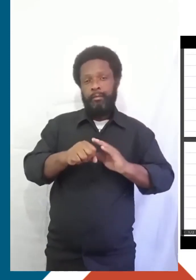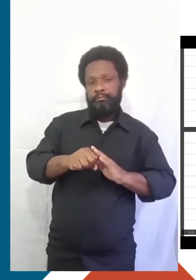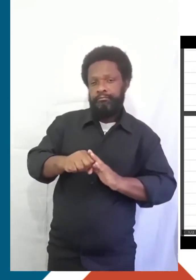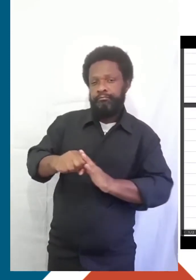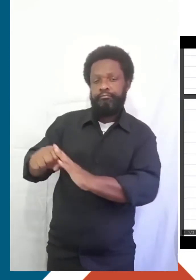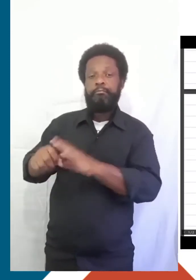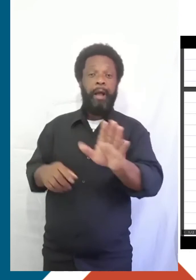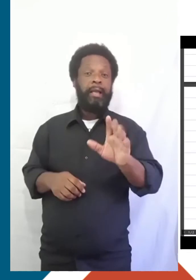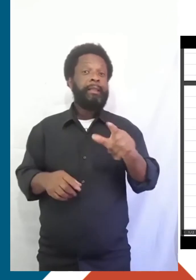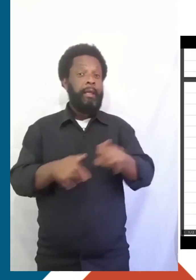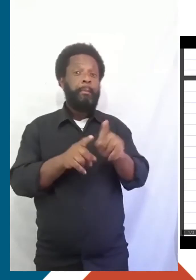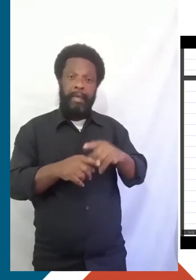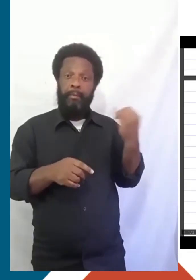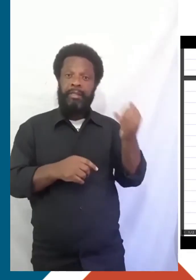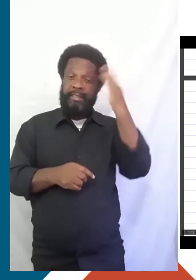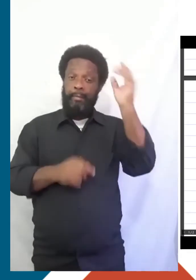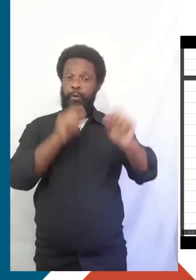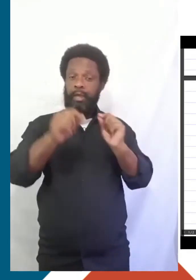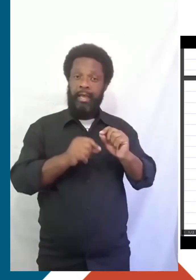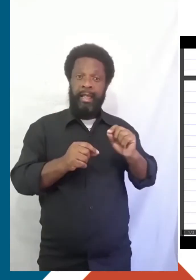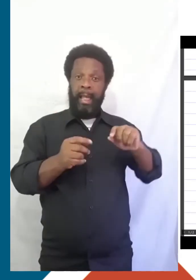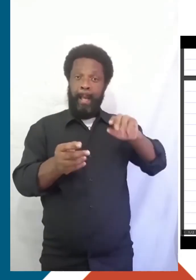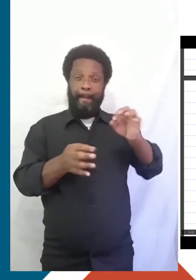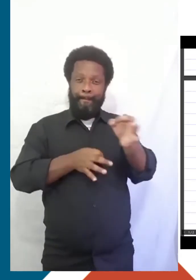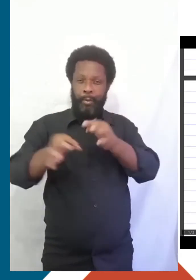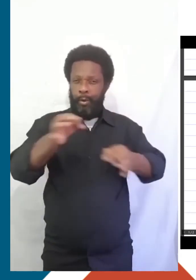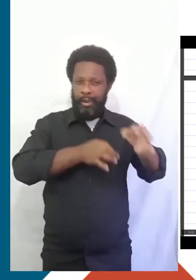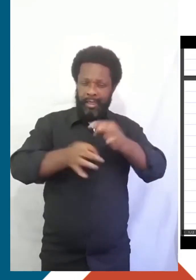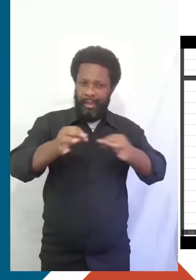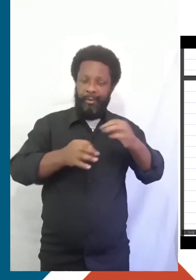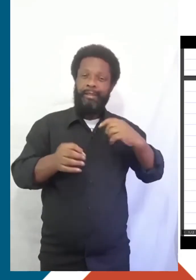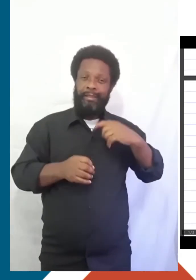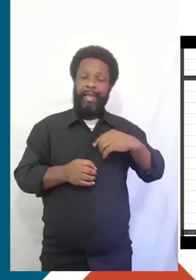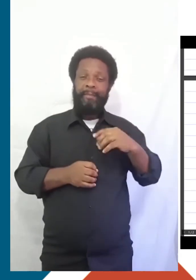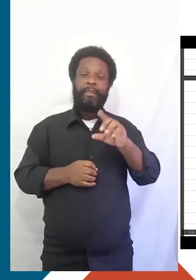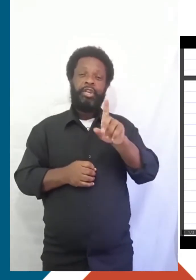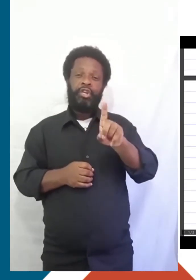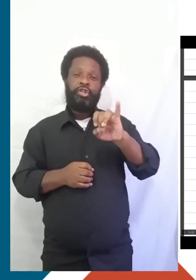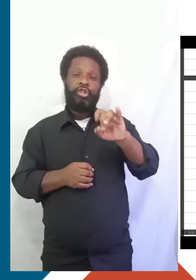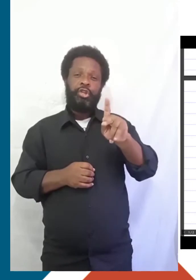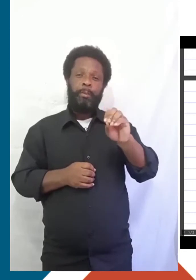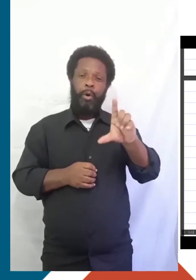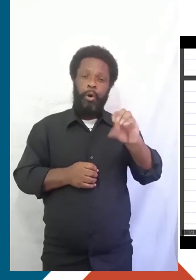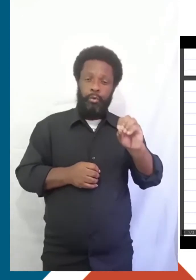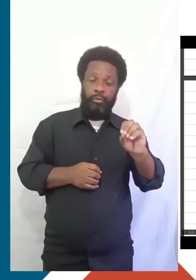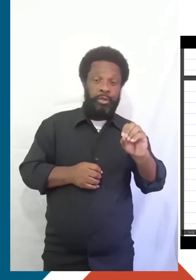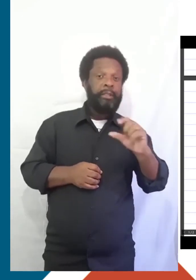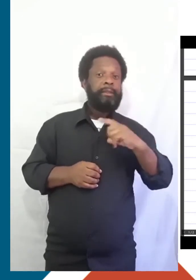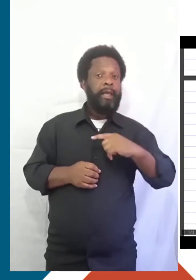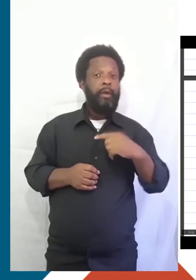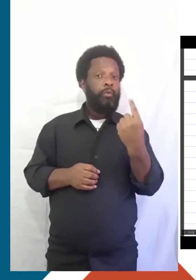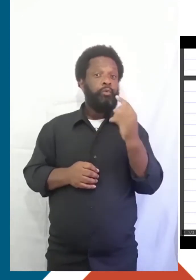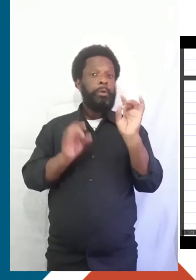Aqui é legal falar também que dentre as moléculas polares, aquela que tem dipolo ou